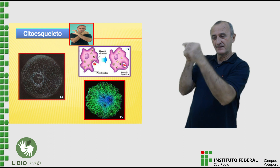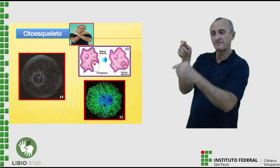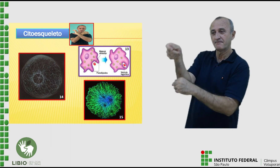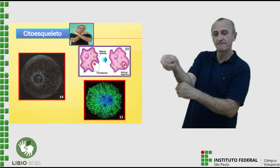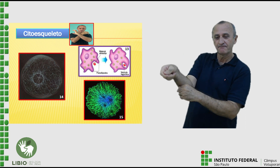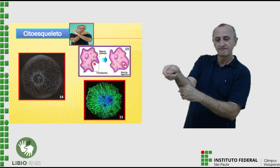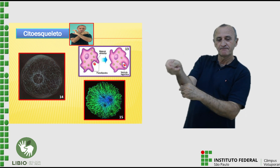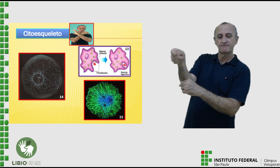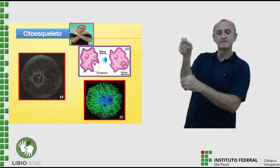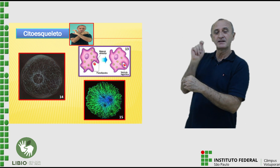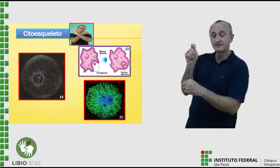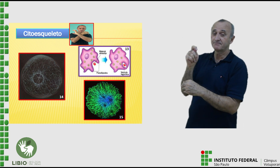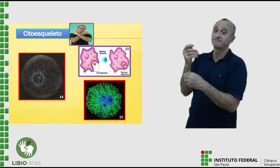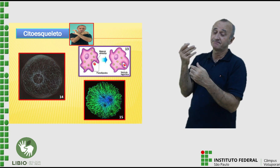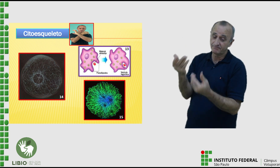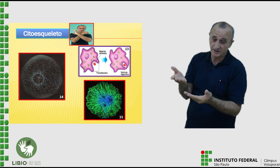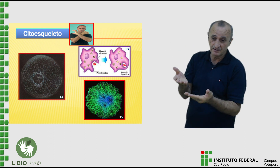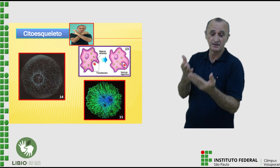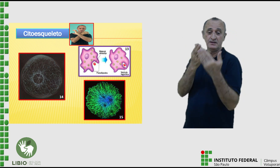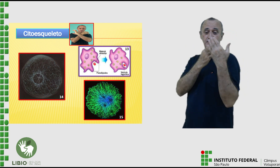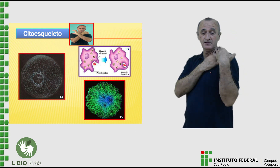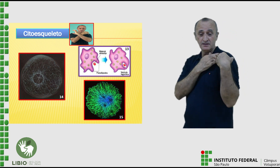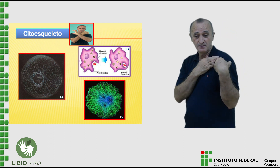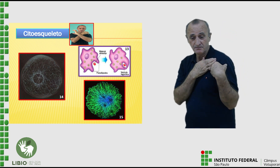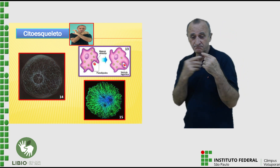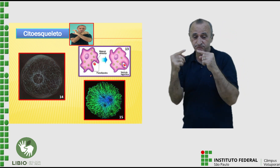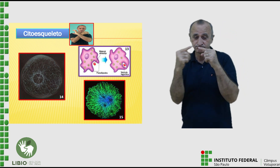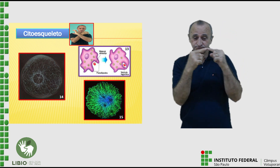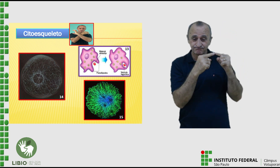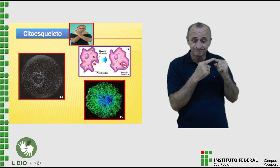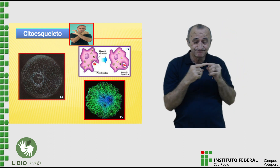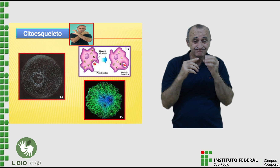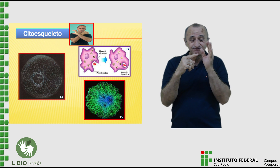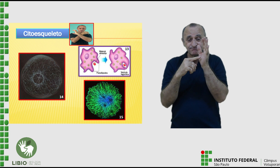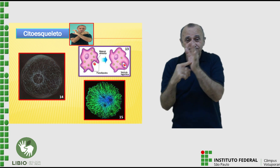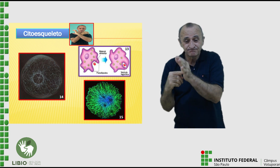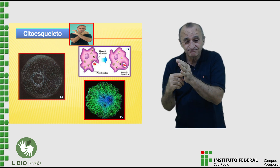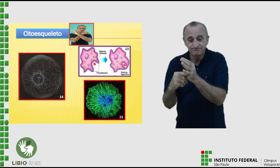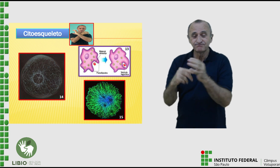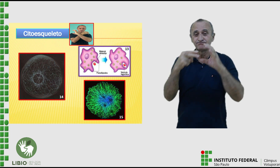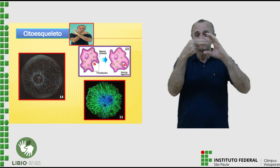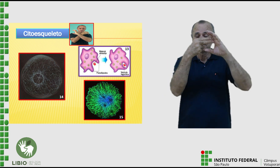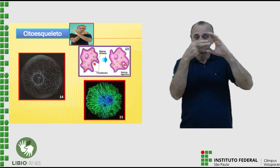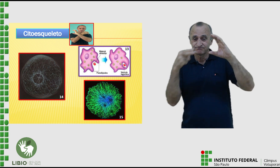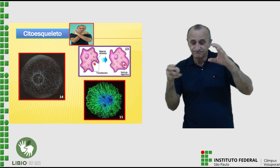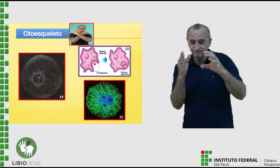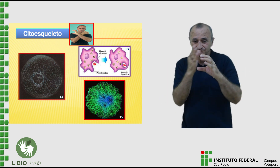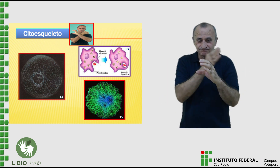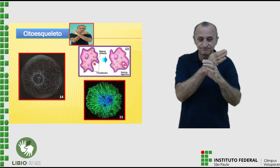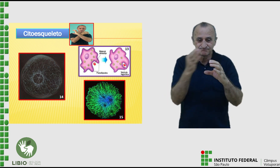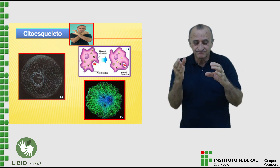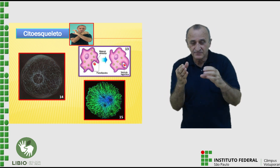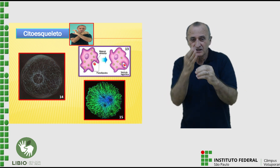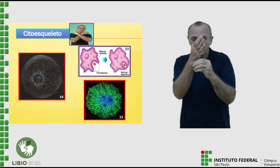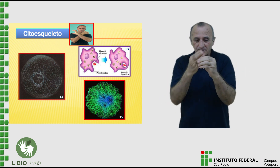comparados, sabe, varas de pescar? Então, são responsáveis por se ligarem e orientarem